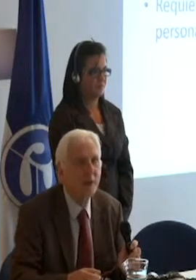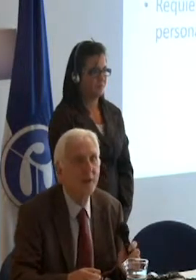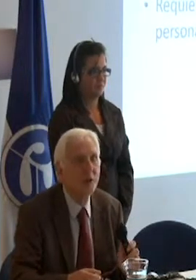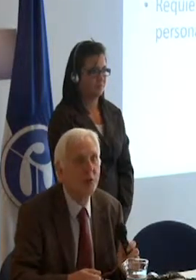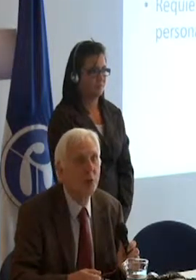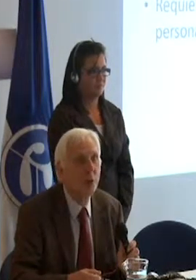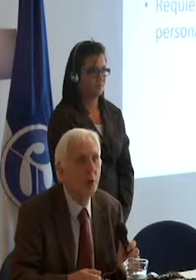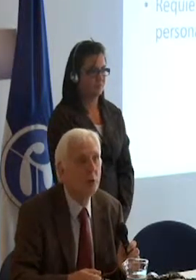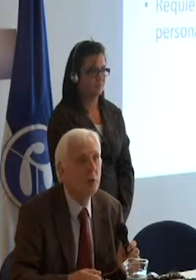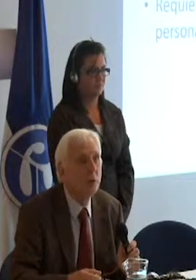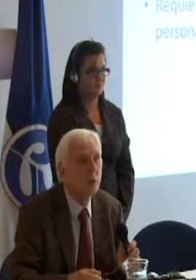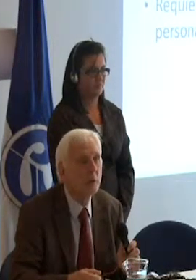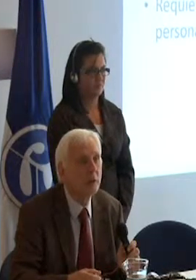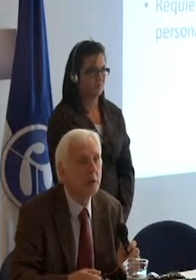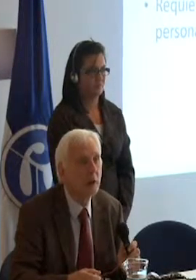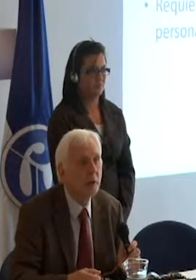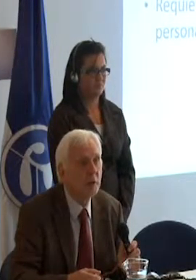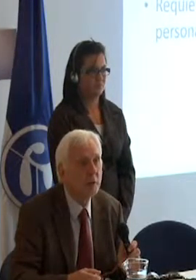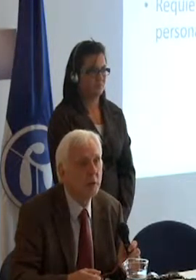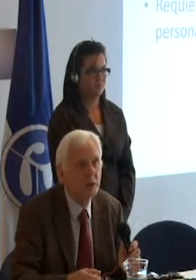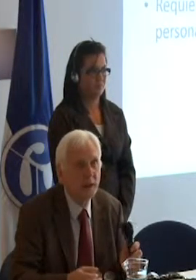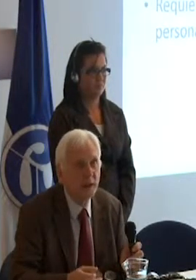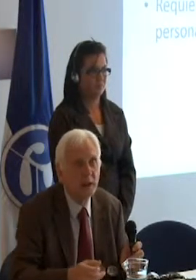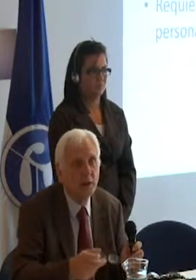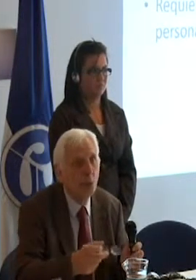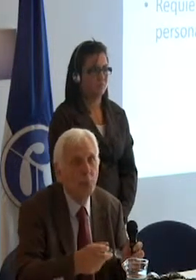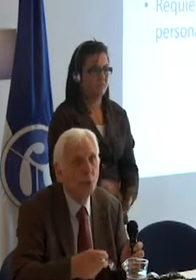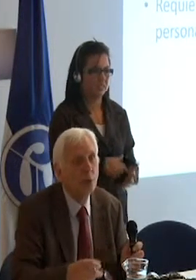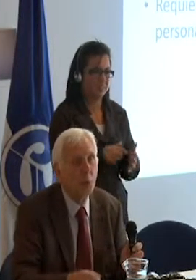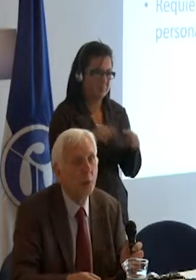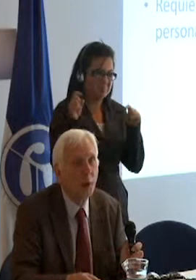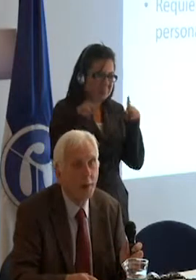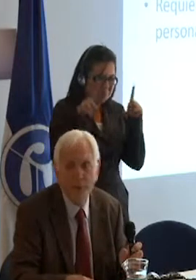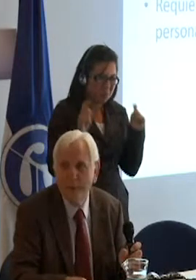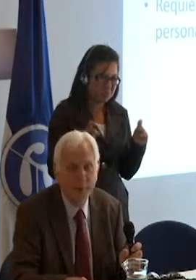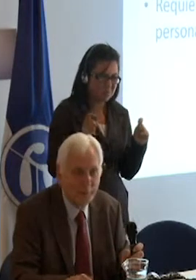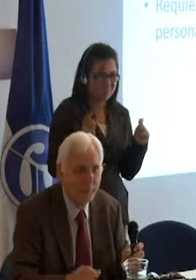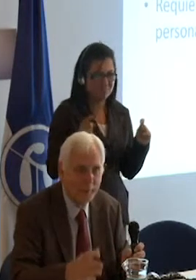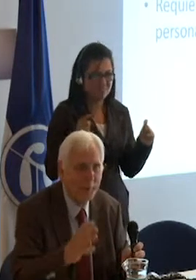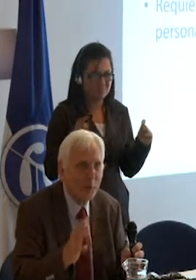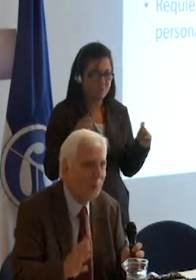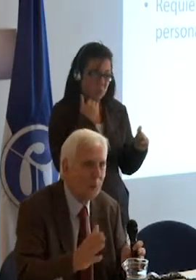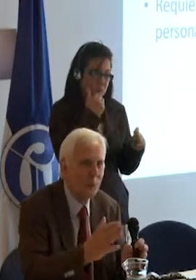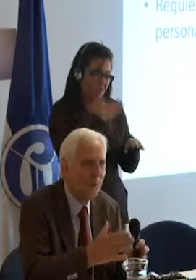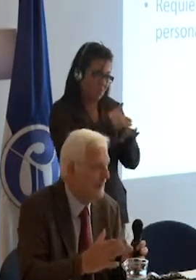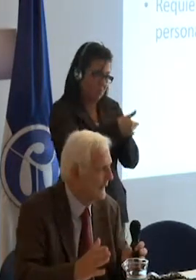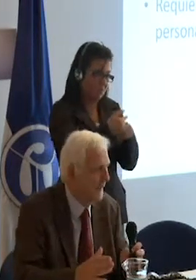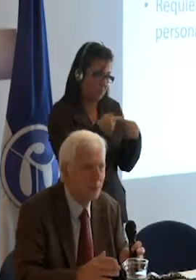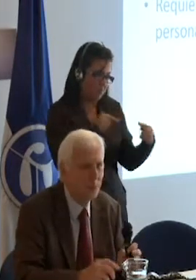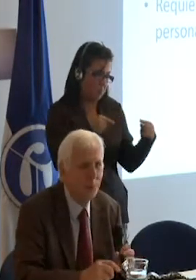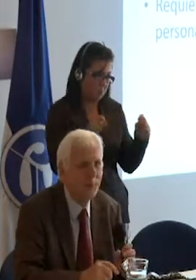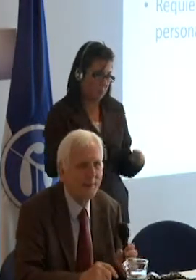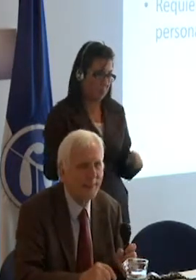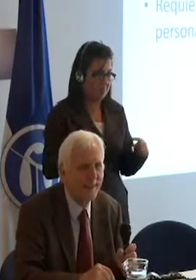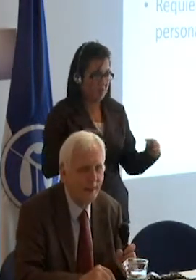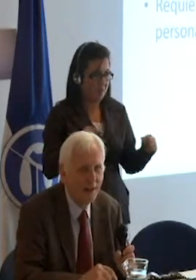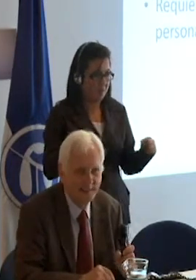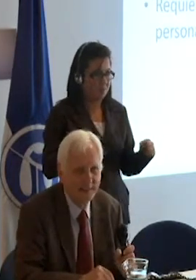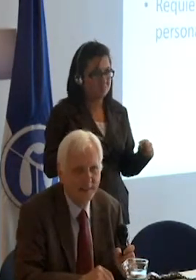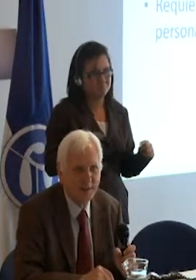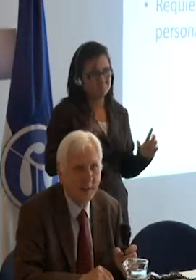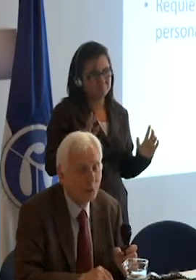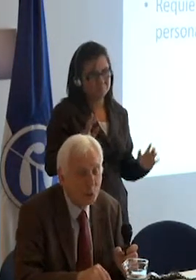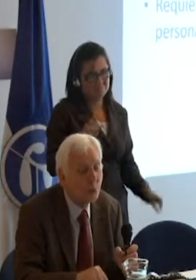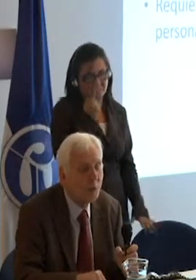preguntamos. Estas son las preguntas que nos formulamos. No sé si hay un momento para este debate, pero me parece muy interesante que